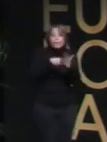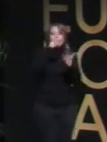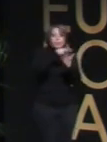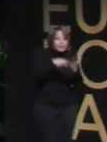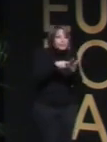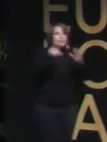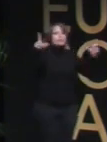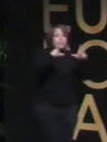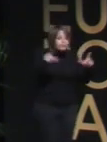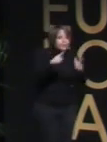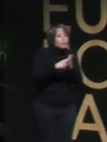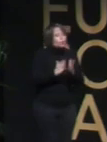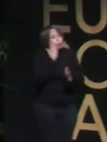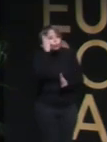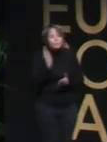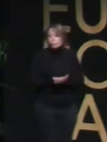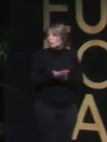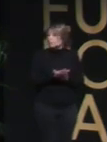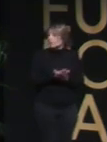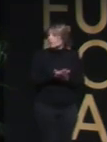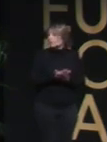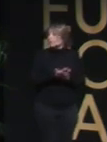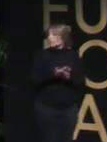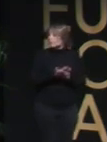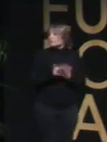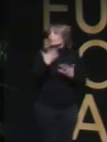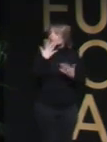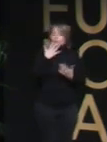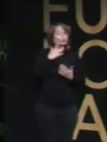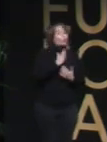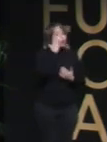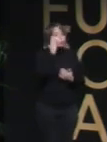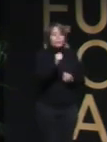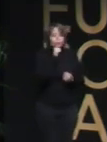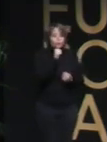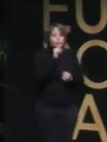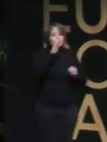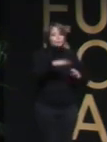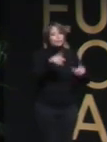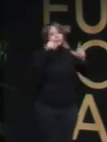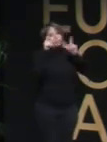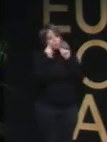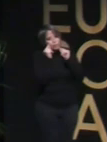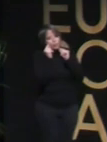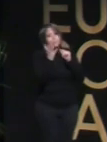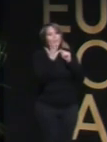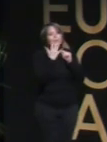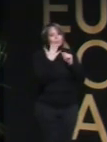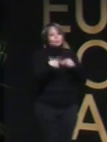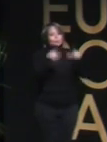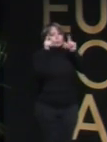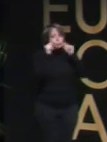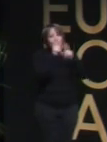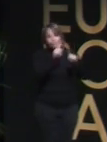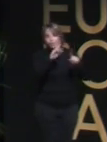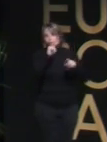Pongo la tele y no me duermo. Claro, es que la tele no es para dormir, ni la lee. Cuando no quieres dormirte, te duermes. Pero cuando te provocas dormirte es cuando no te